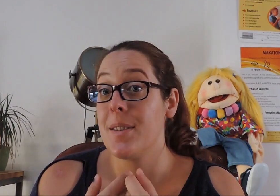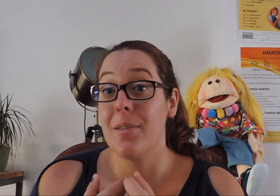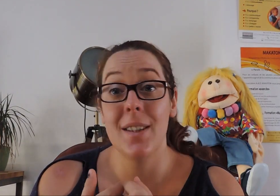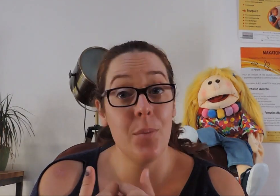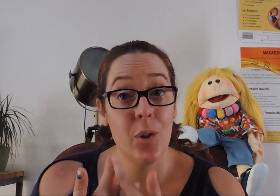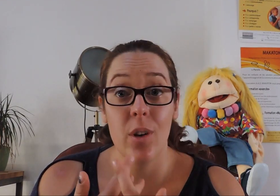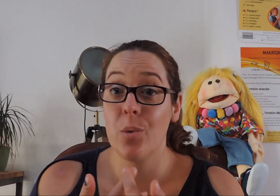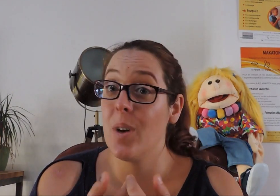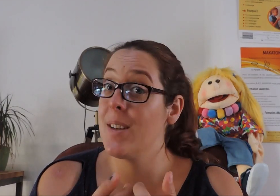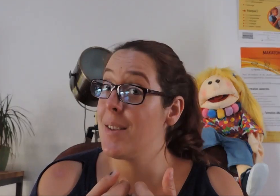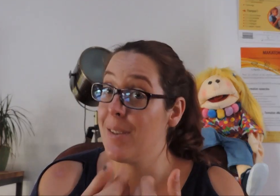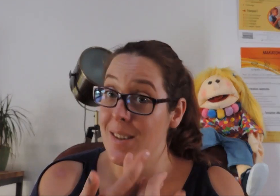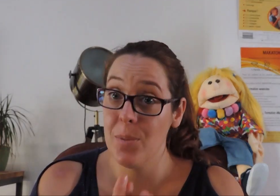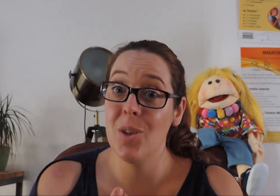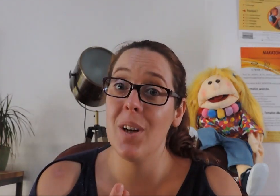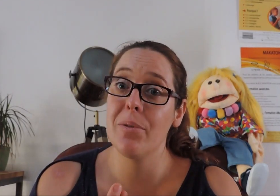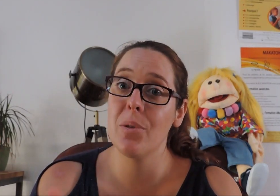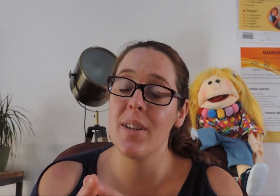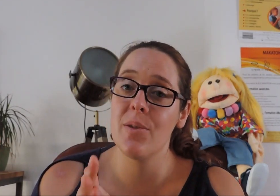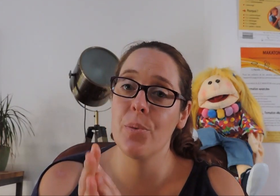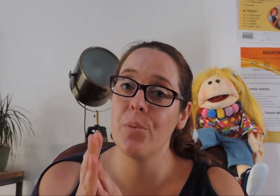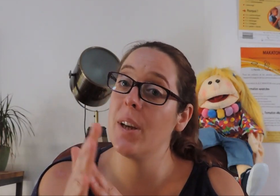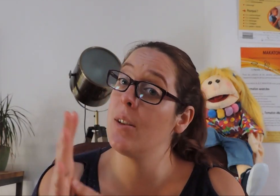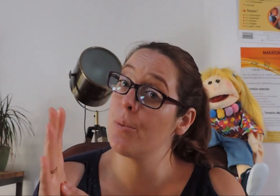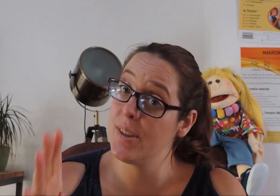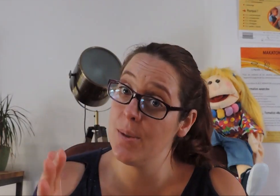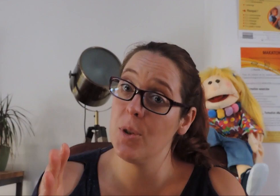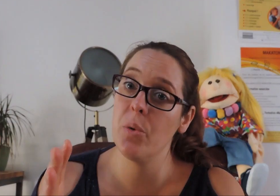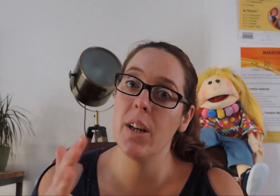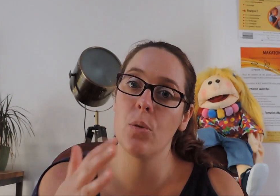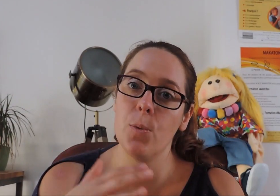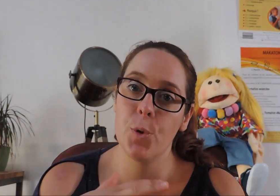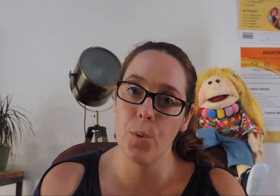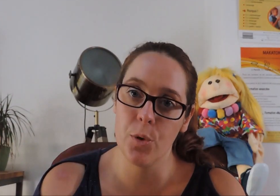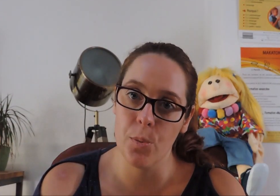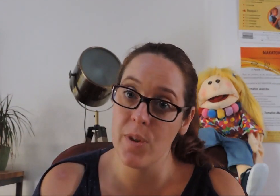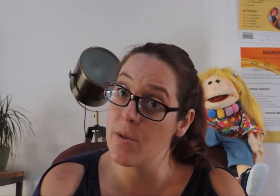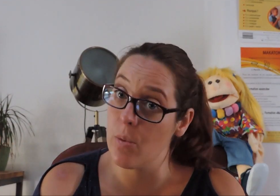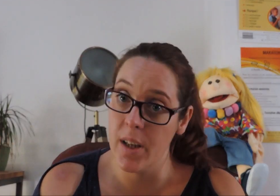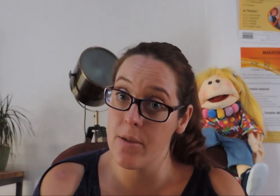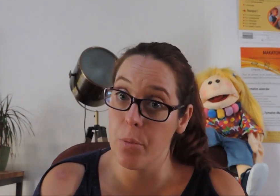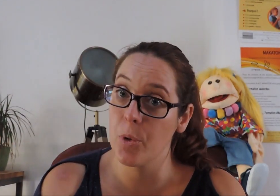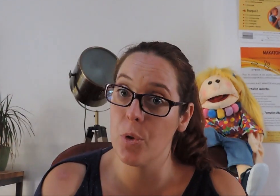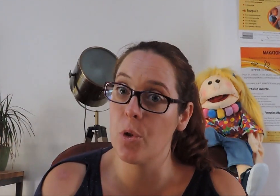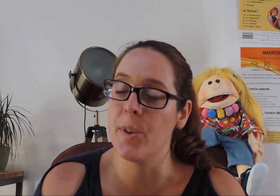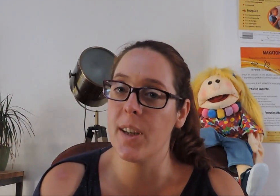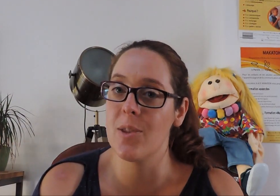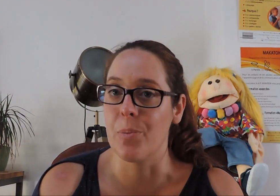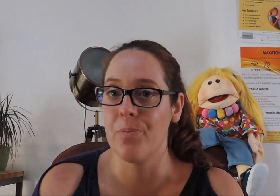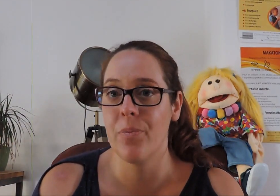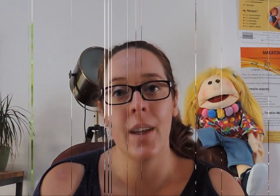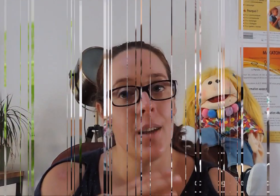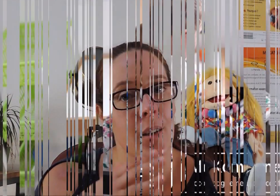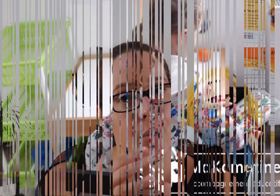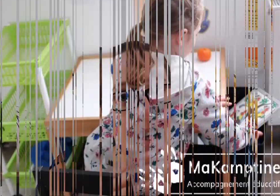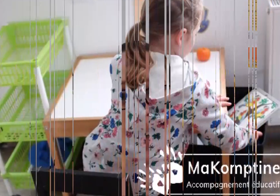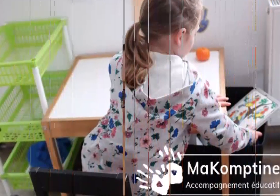ça va diminuer l'angoisse ça va diminuer la frustration et donc diminuer les troubles du comportement qui sont liés à ce manque de communication voilà